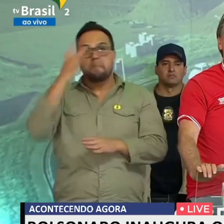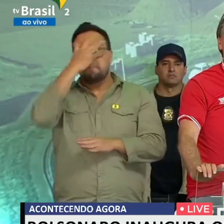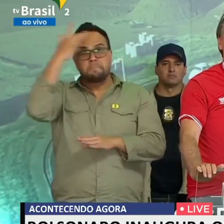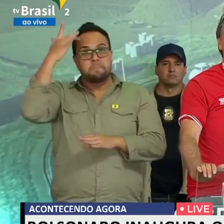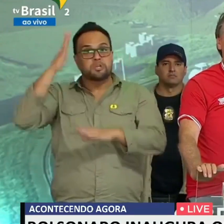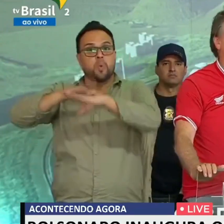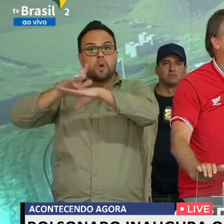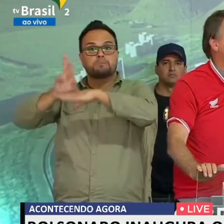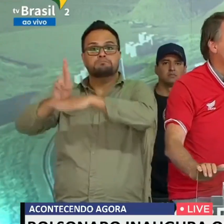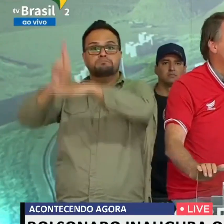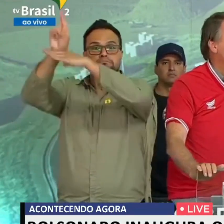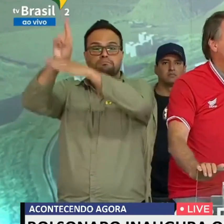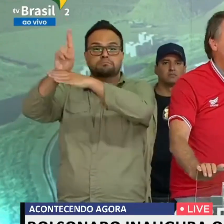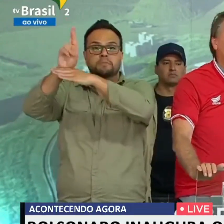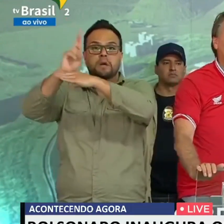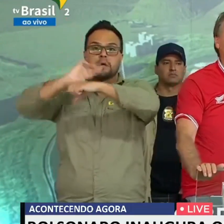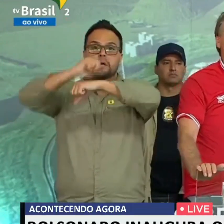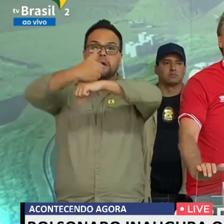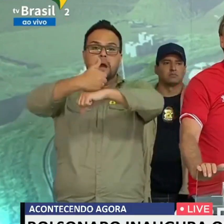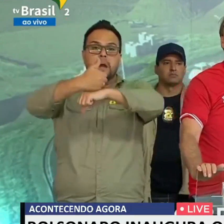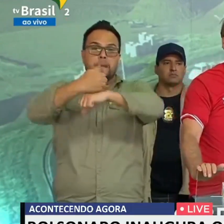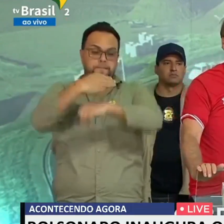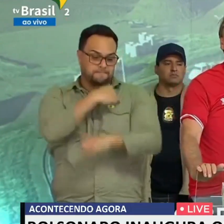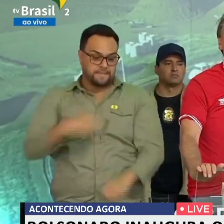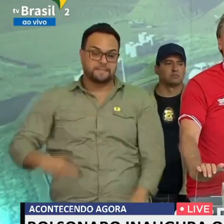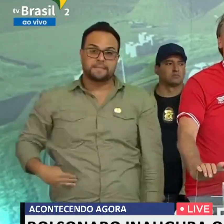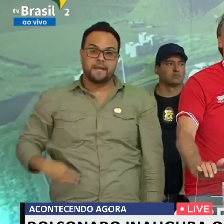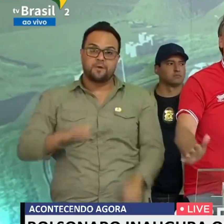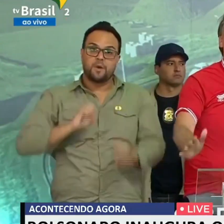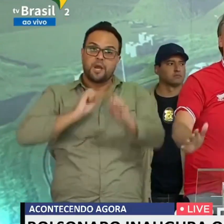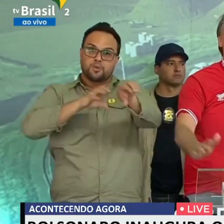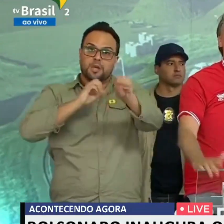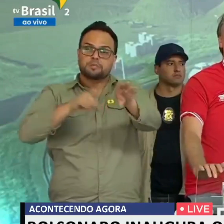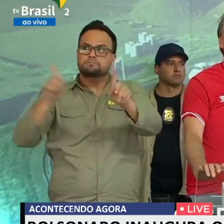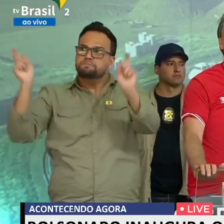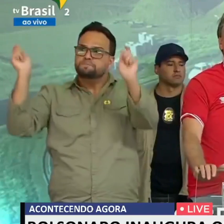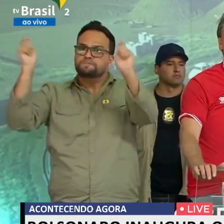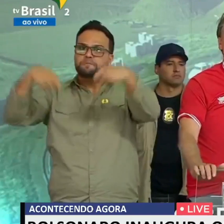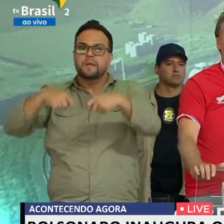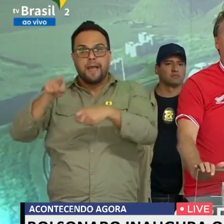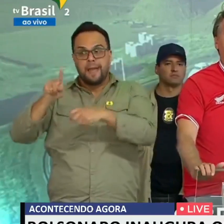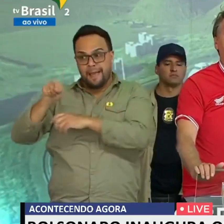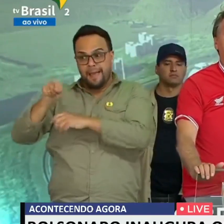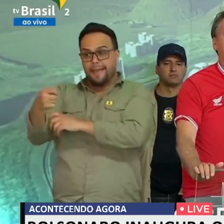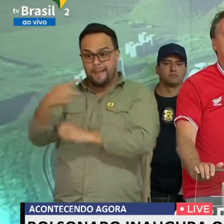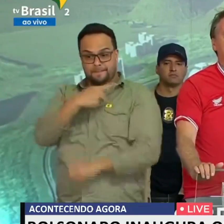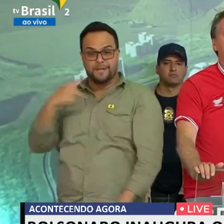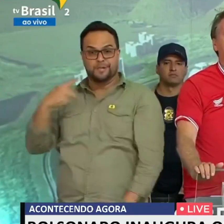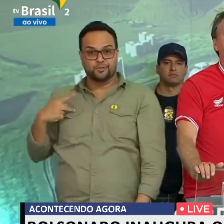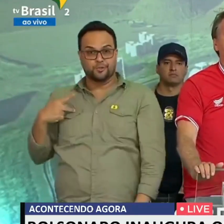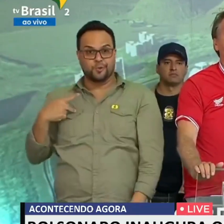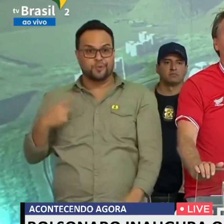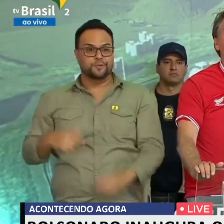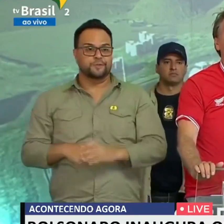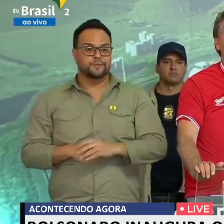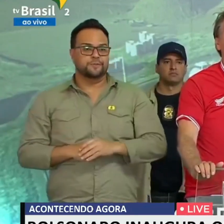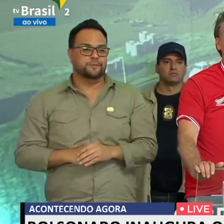do Ministério da Educação, além de competente, ser um pastor evangélico.